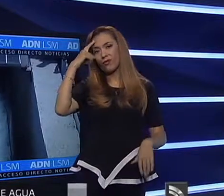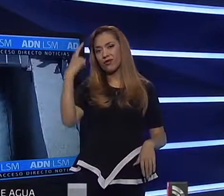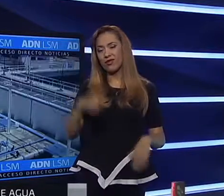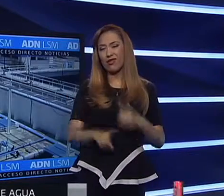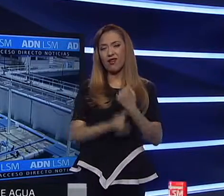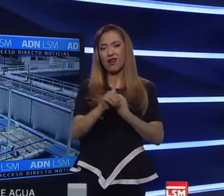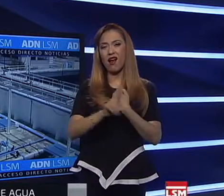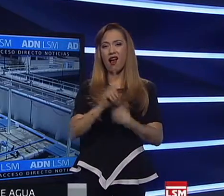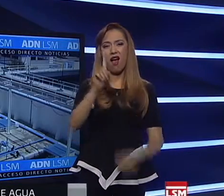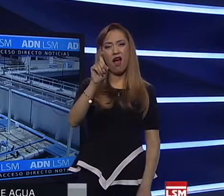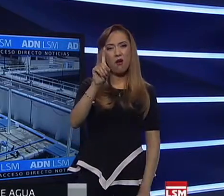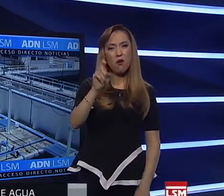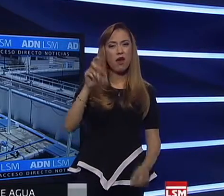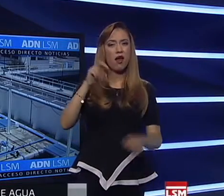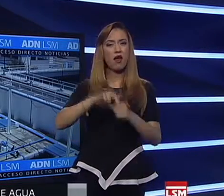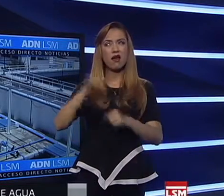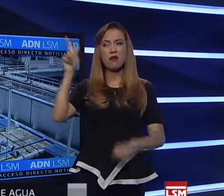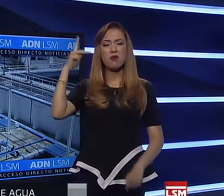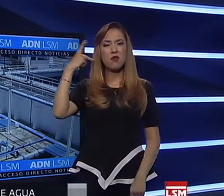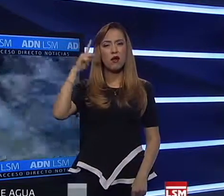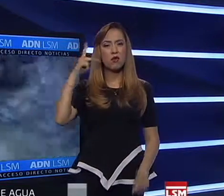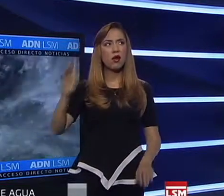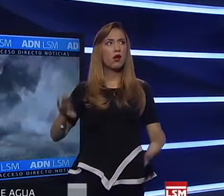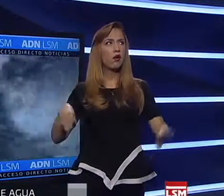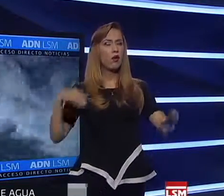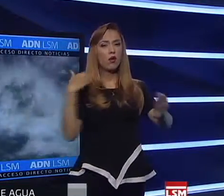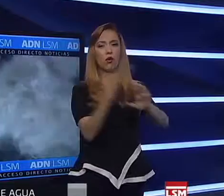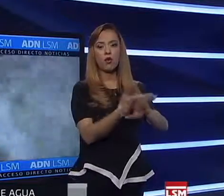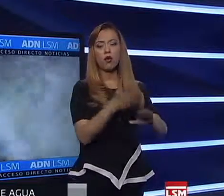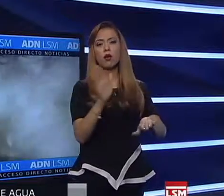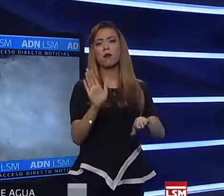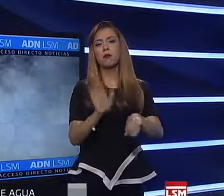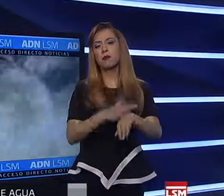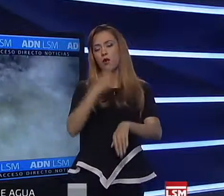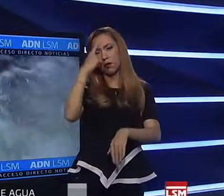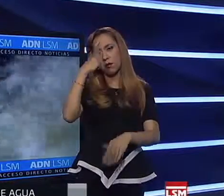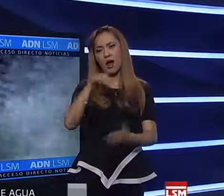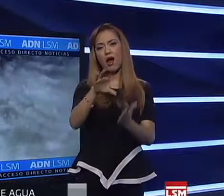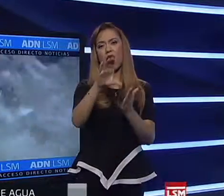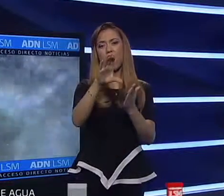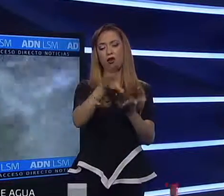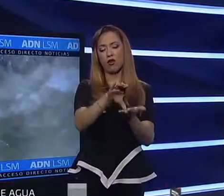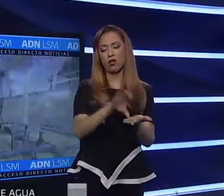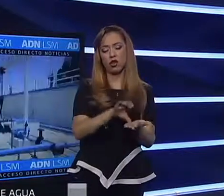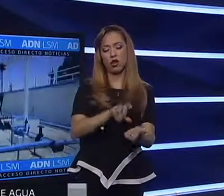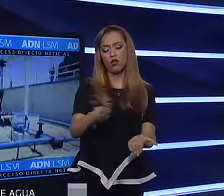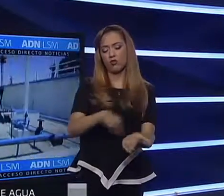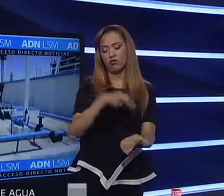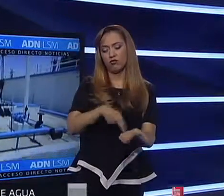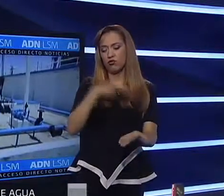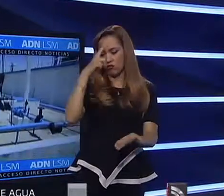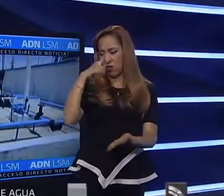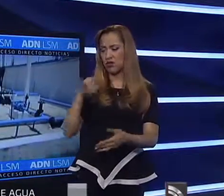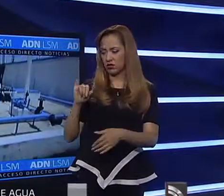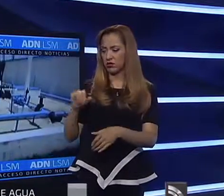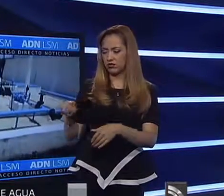agua potable de Puebla, poniendo fin al contrato para construir y operar una planta tratadora de aguas por un periodo de